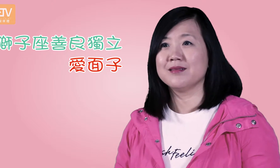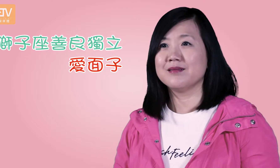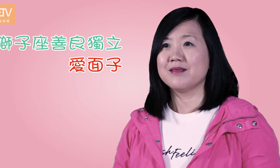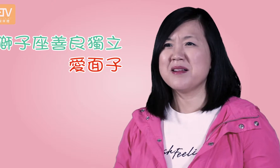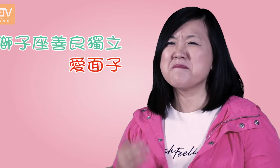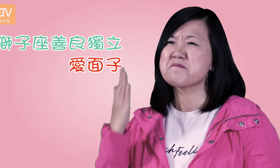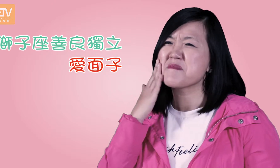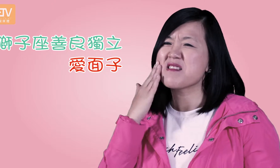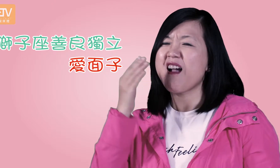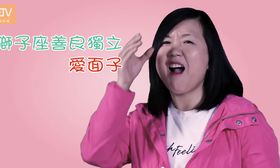愛面子，